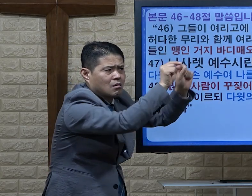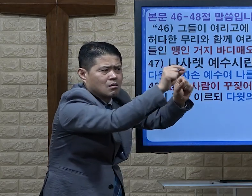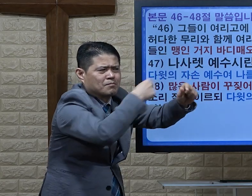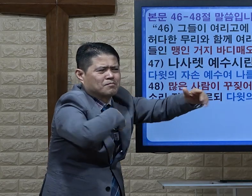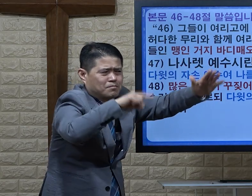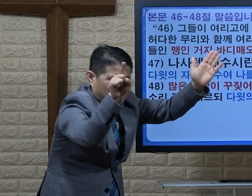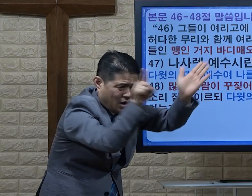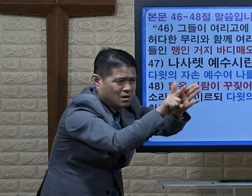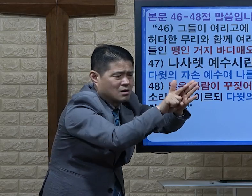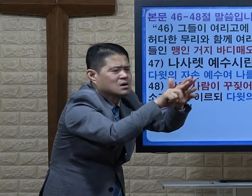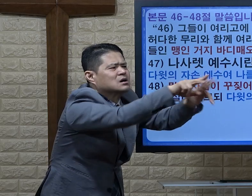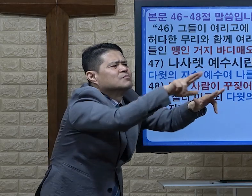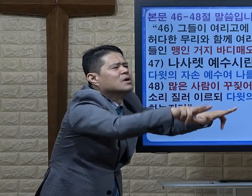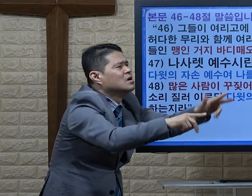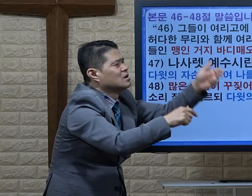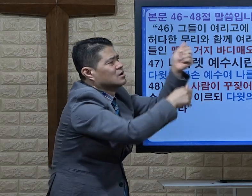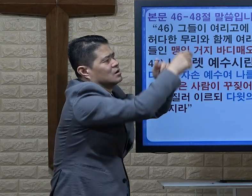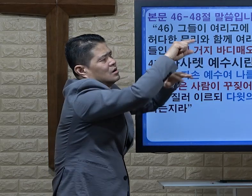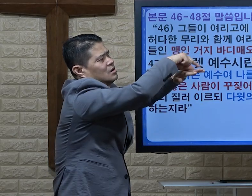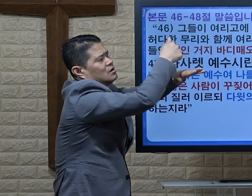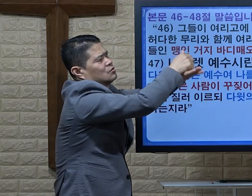예수다. 그것을 내가 믿으니까